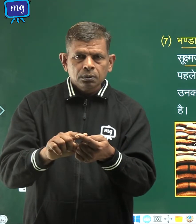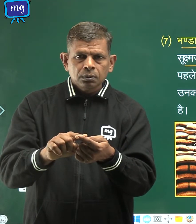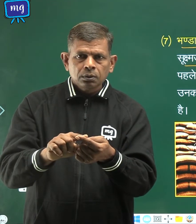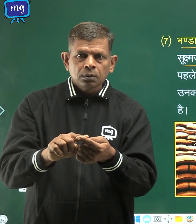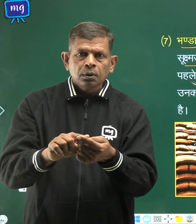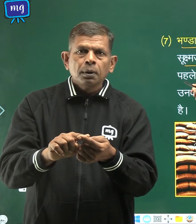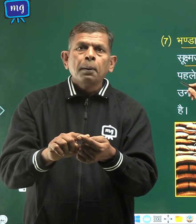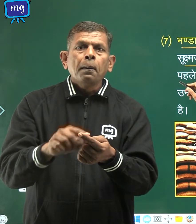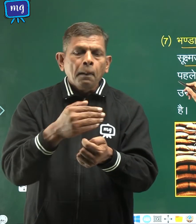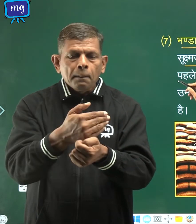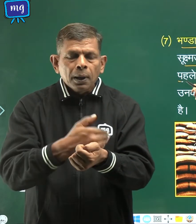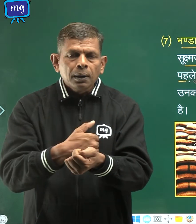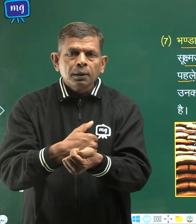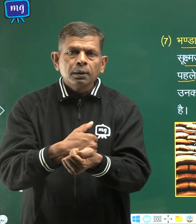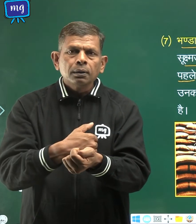पहले